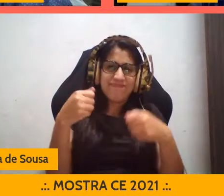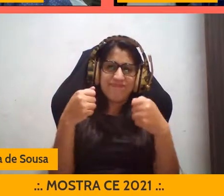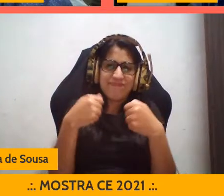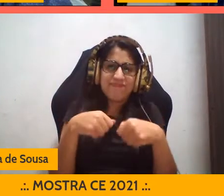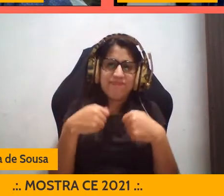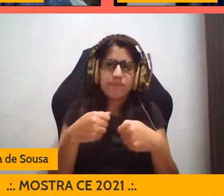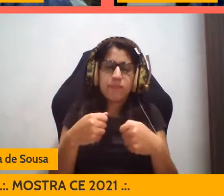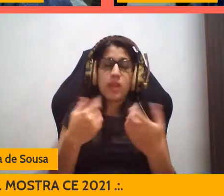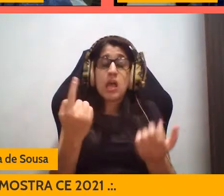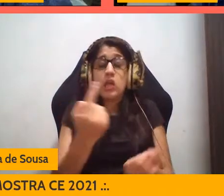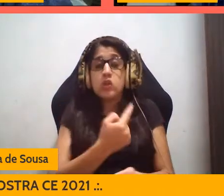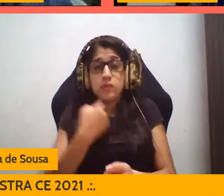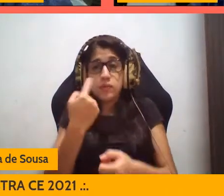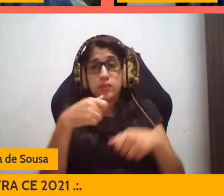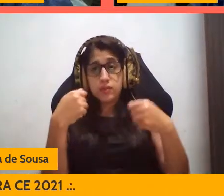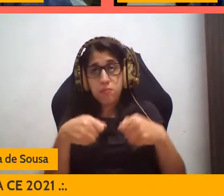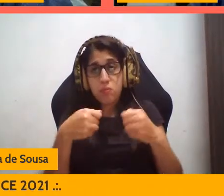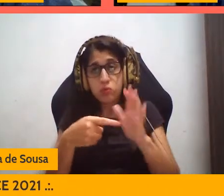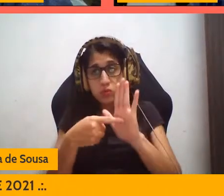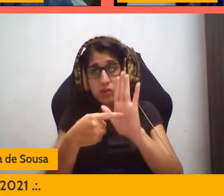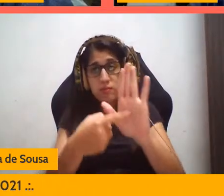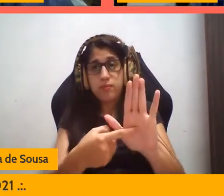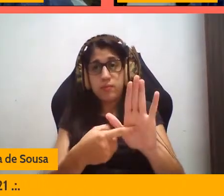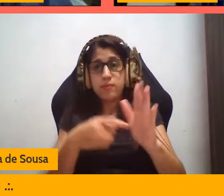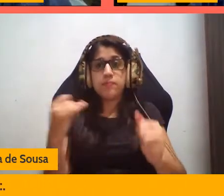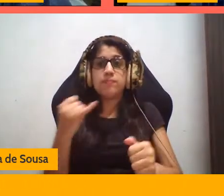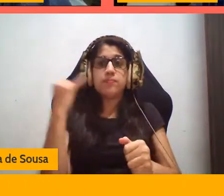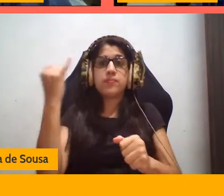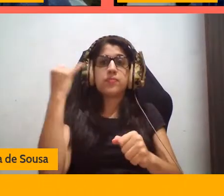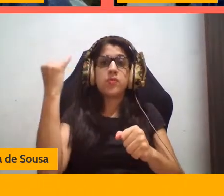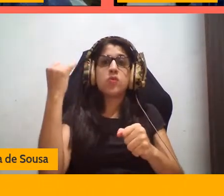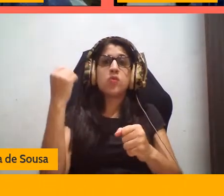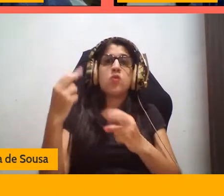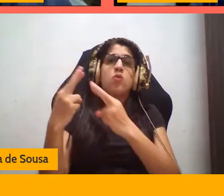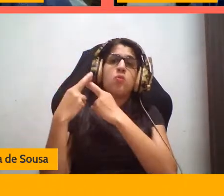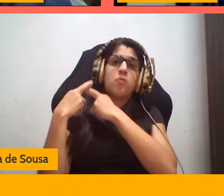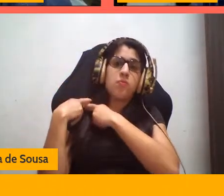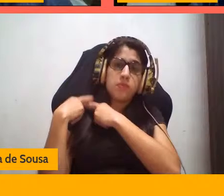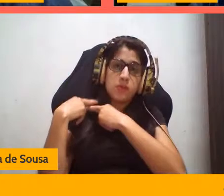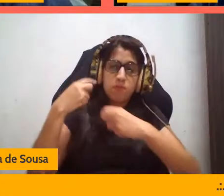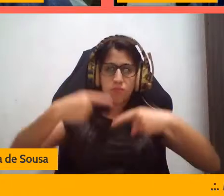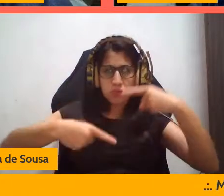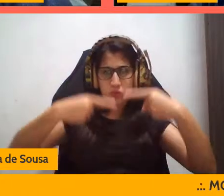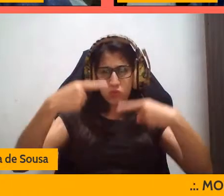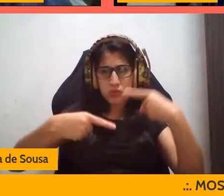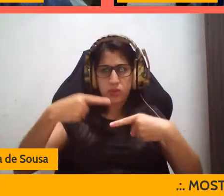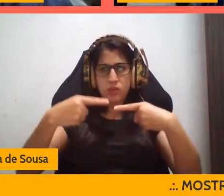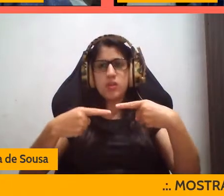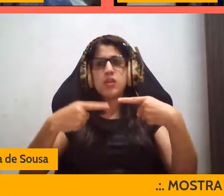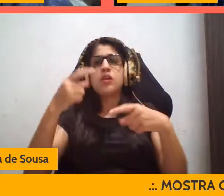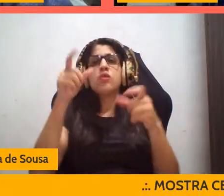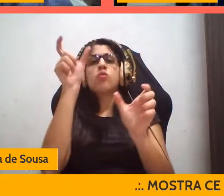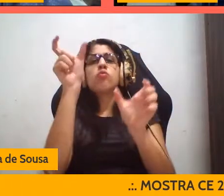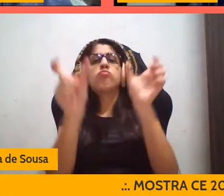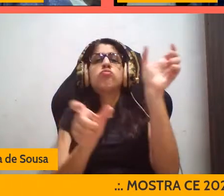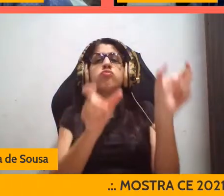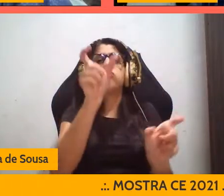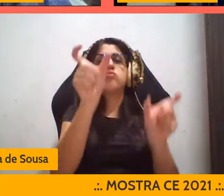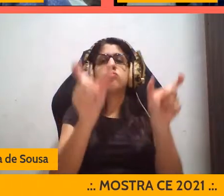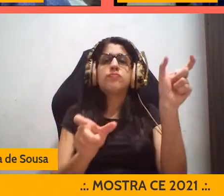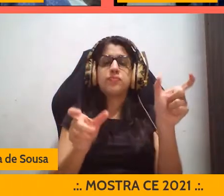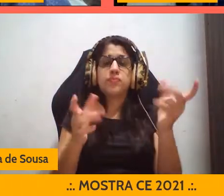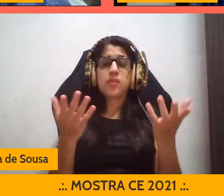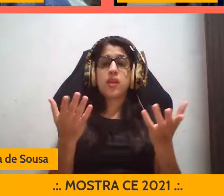mostrar a importância do compromisso político com os sujeitos, porque, inclusive, a educação